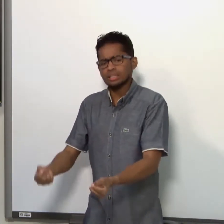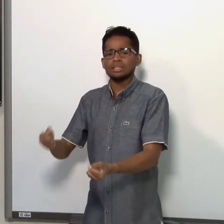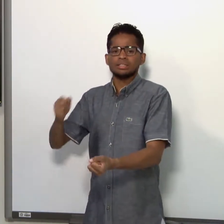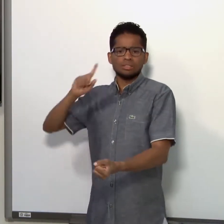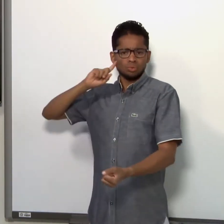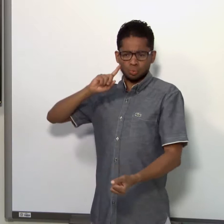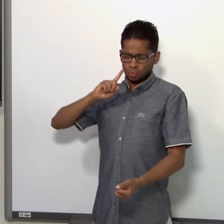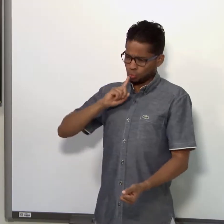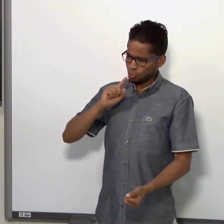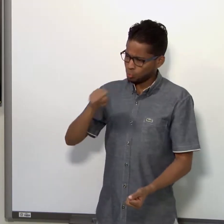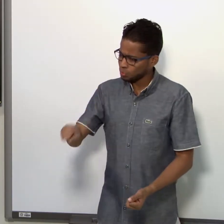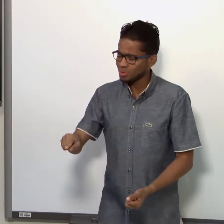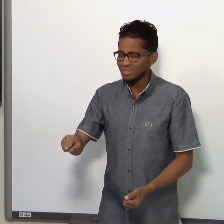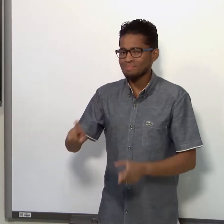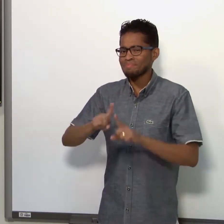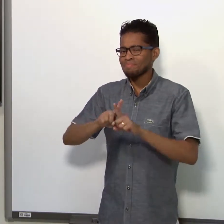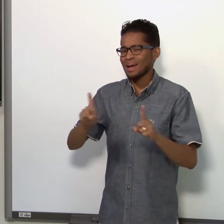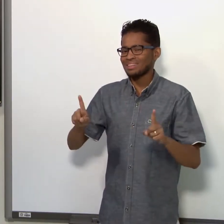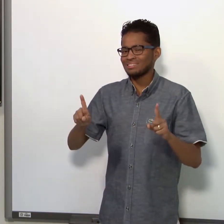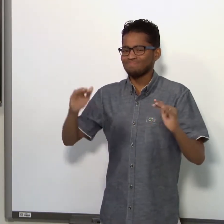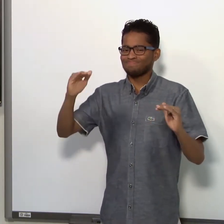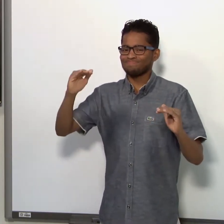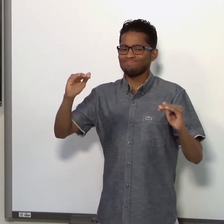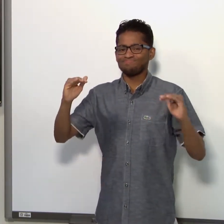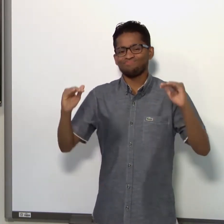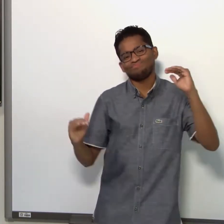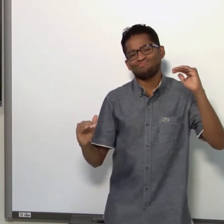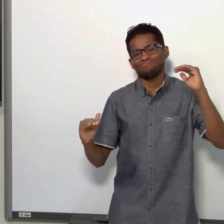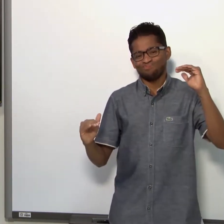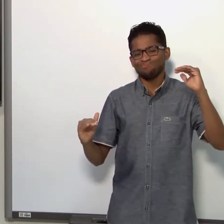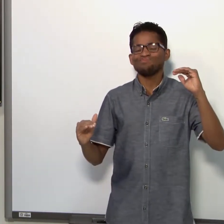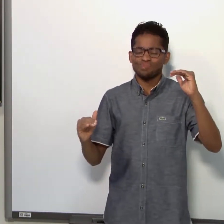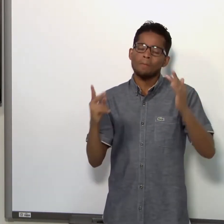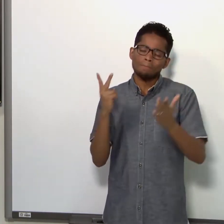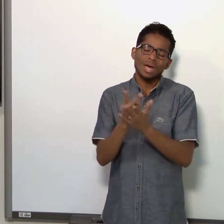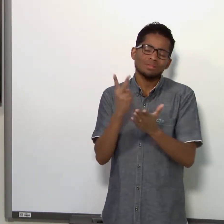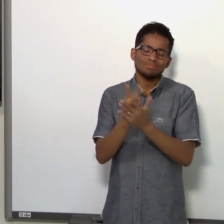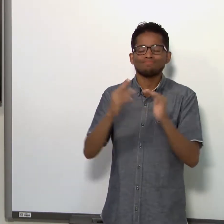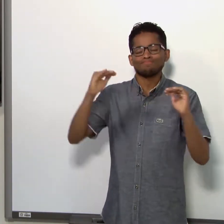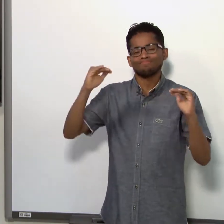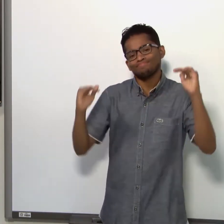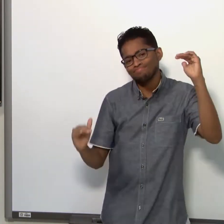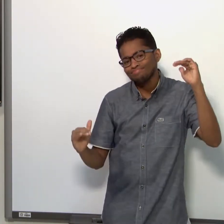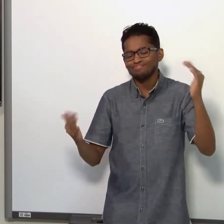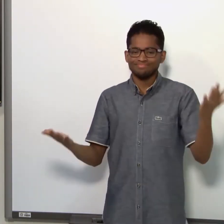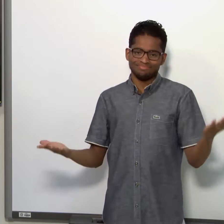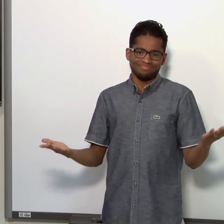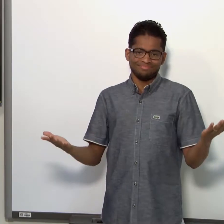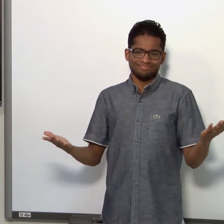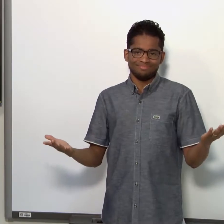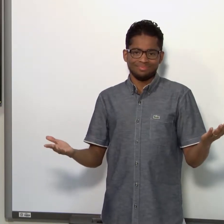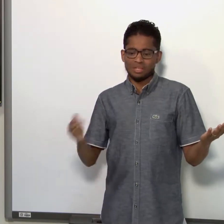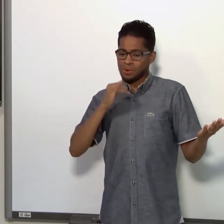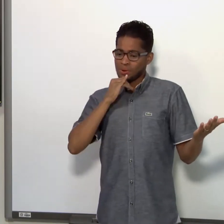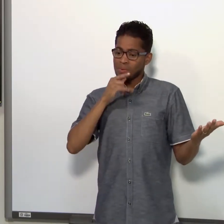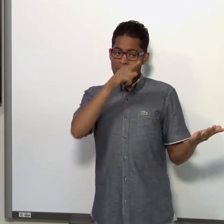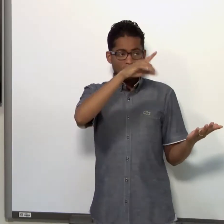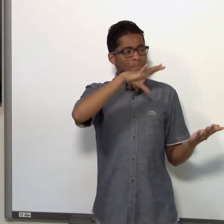a aceitação do surdo. Porém, a visão ainda continua de que um